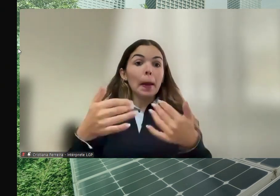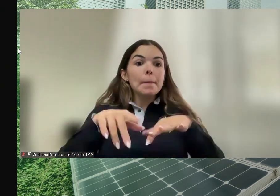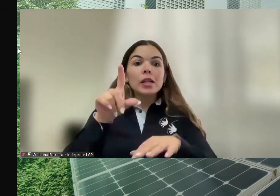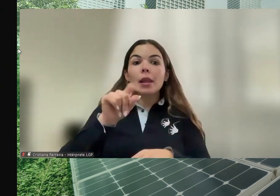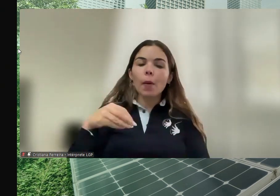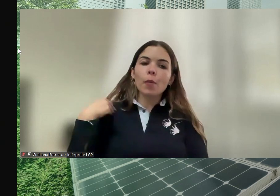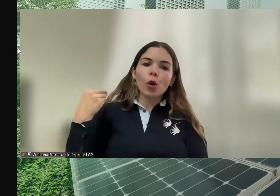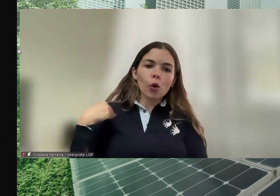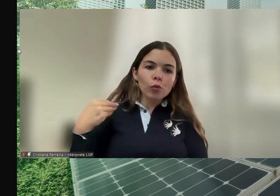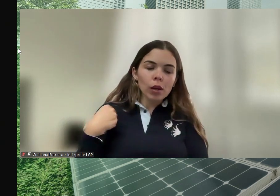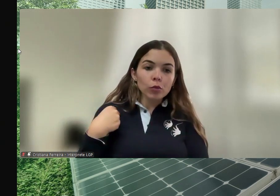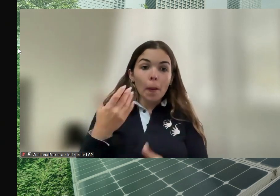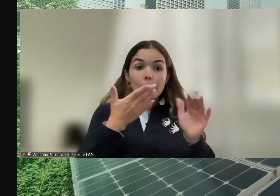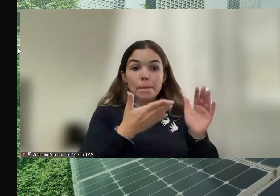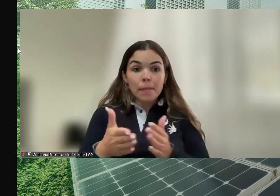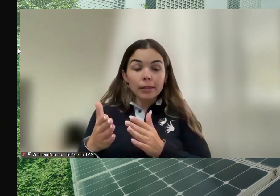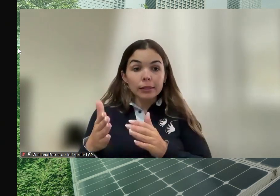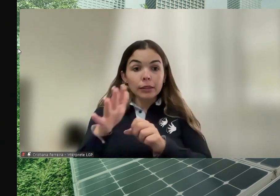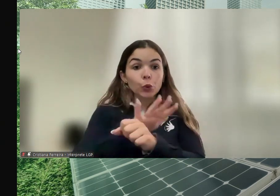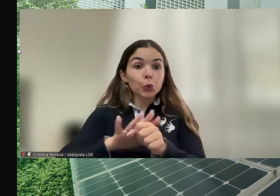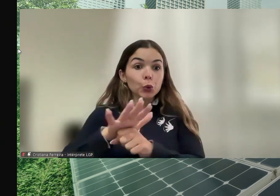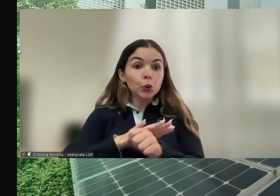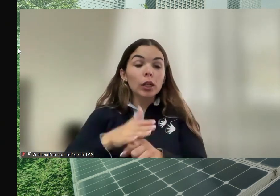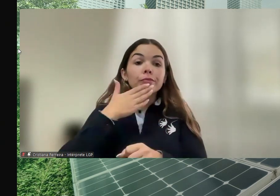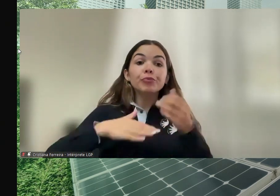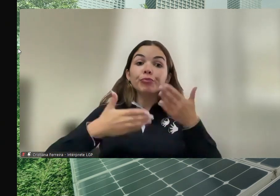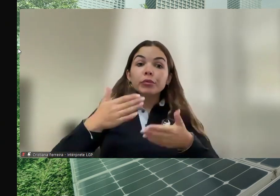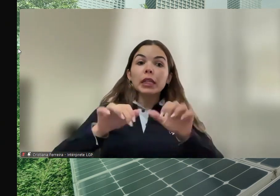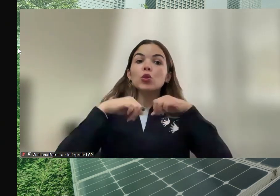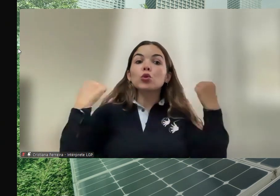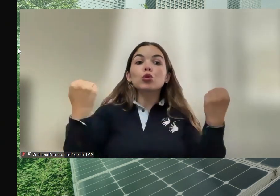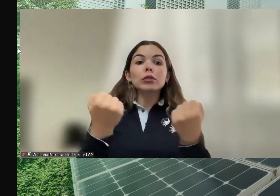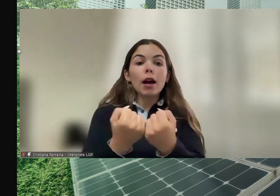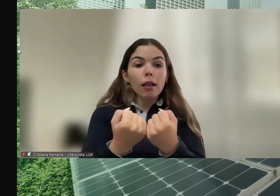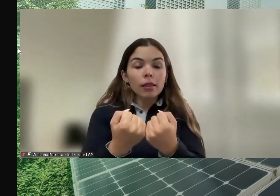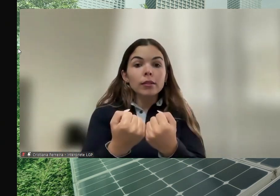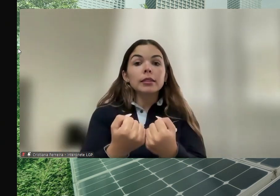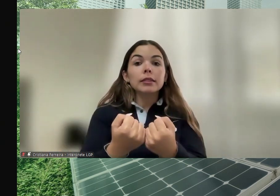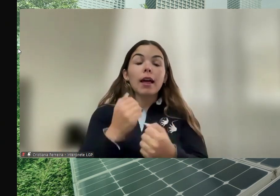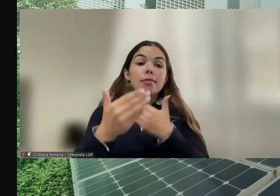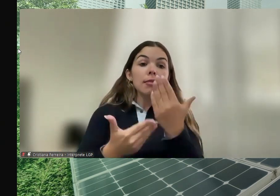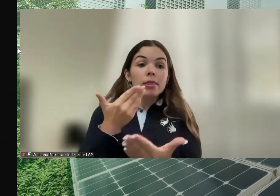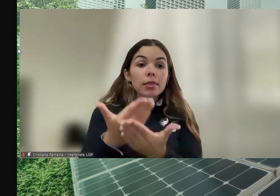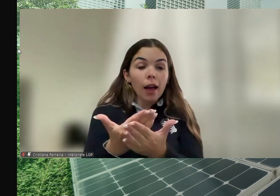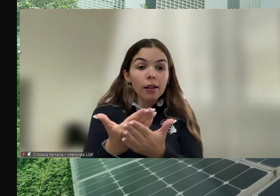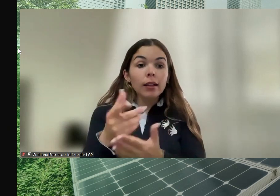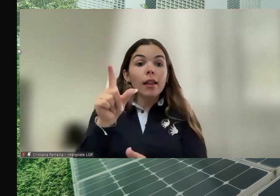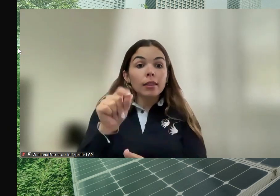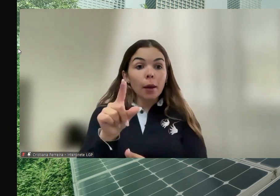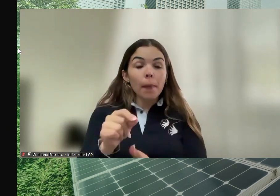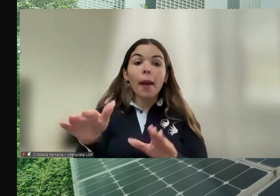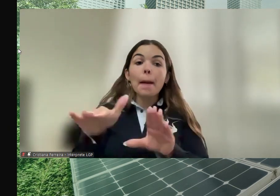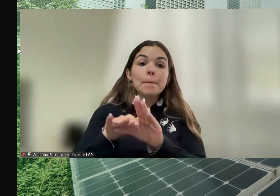preocupámos com a parte da dimensão da sustentabilidade social, que garante também aqui a